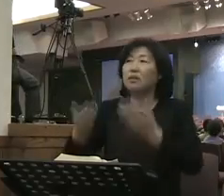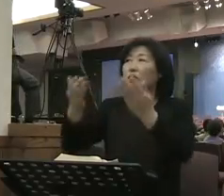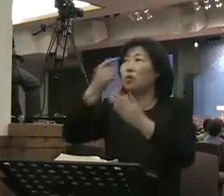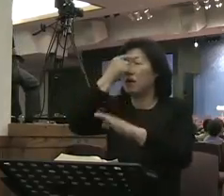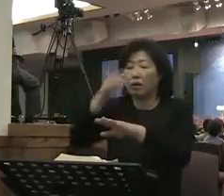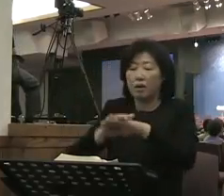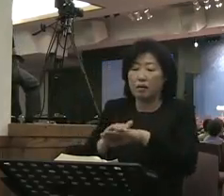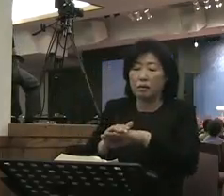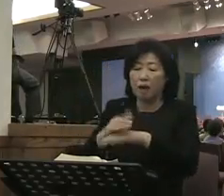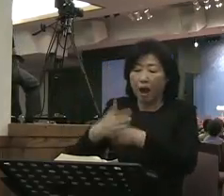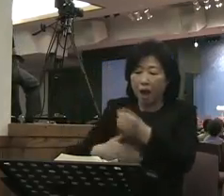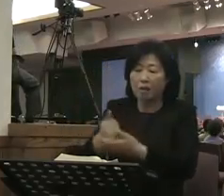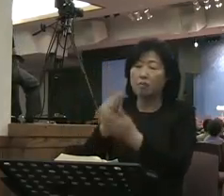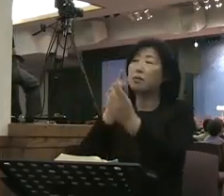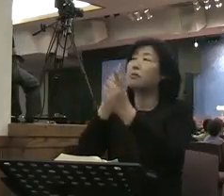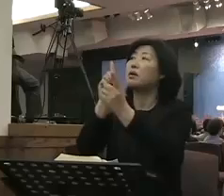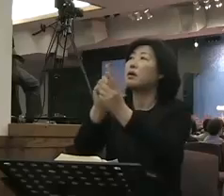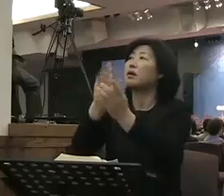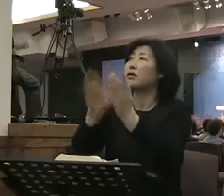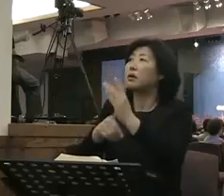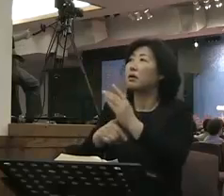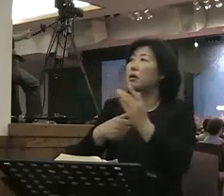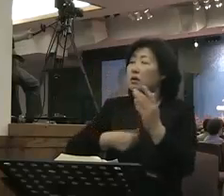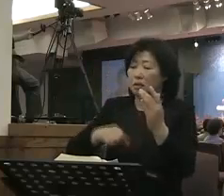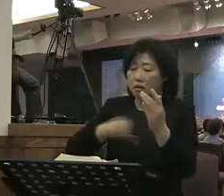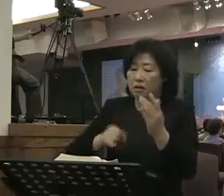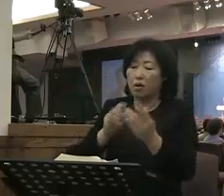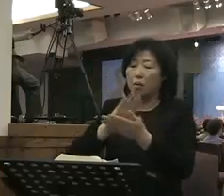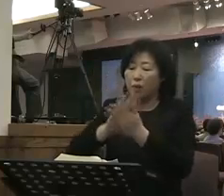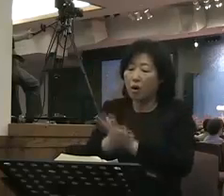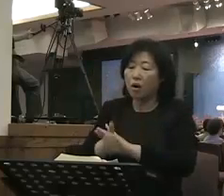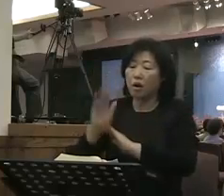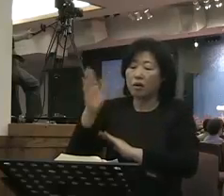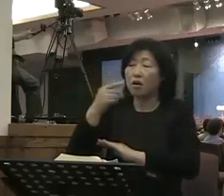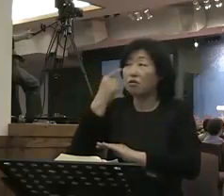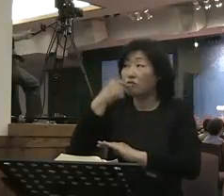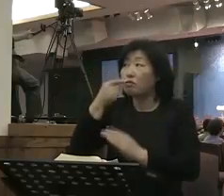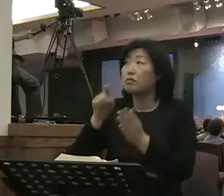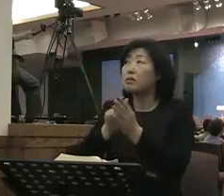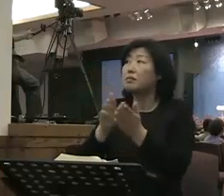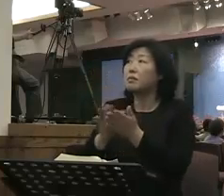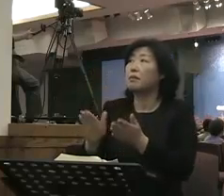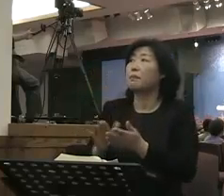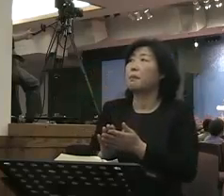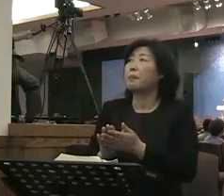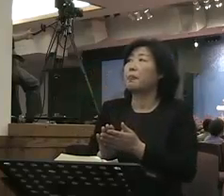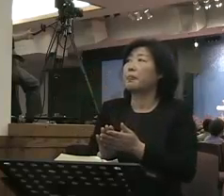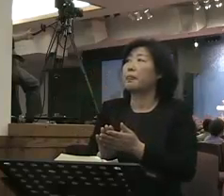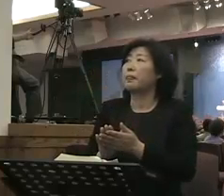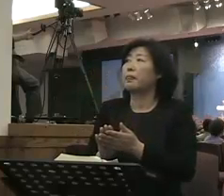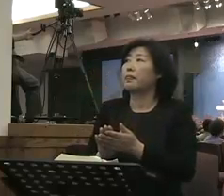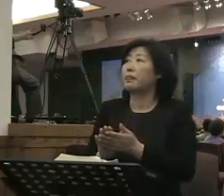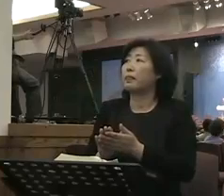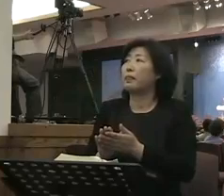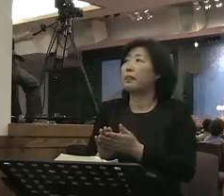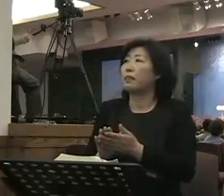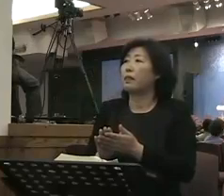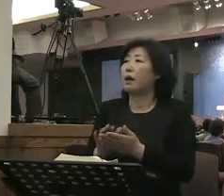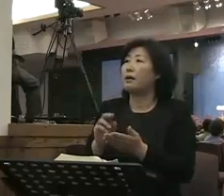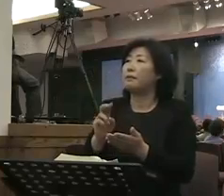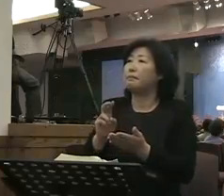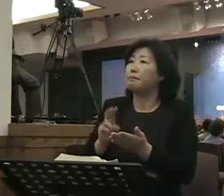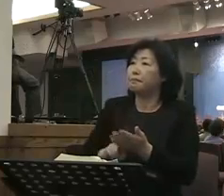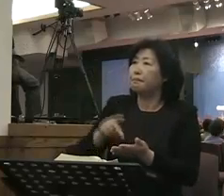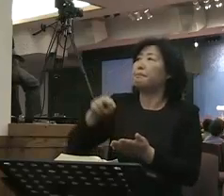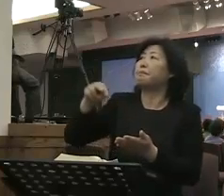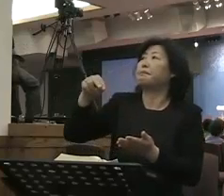예배를 드리면서 하나님을 만날 때 우리 자녀들은 변화될 줄로 믿습니다. 우리 자녀들이 그래서 여러분 방방 뛰면서, 뛰는 것도